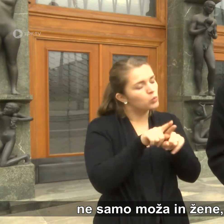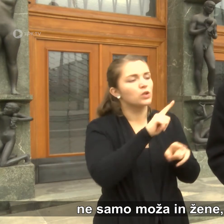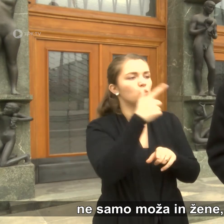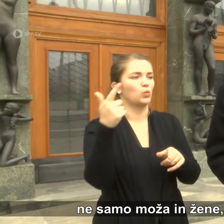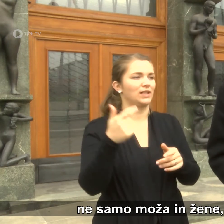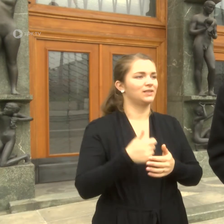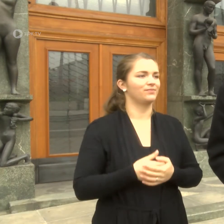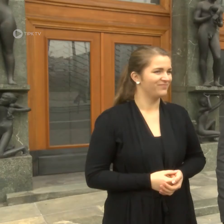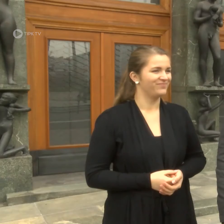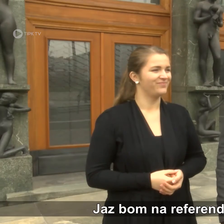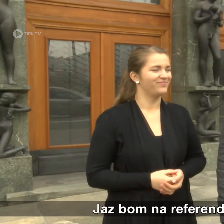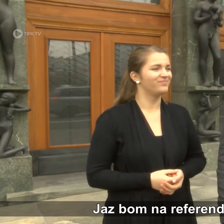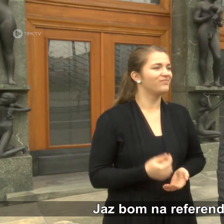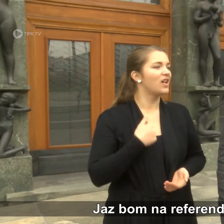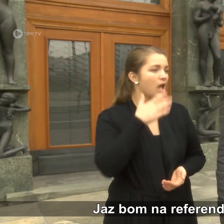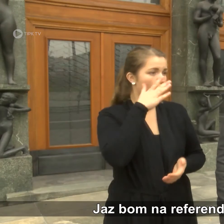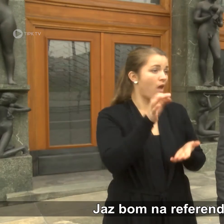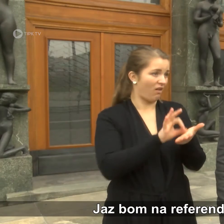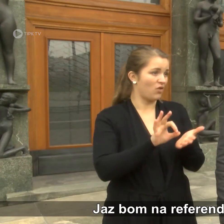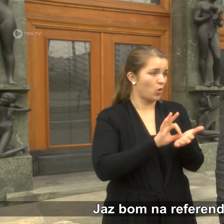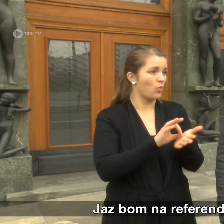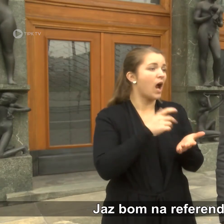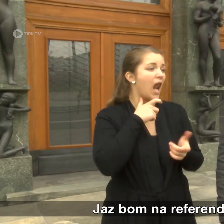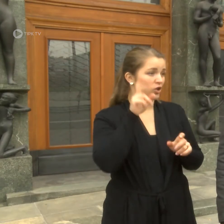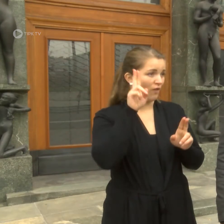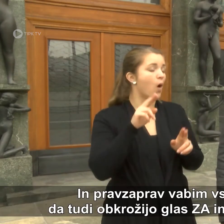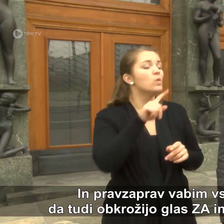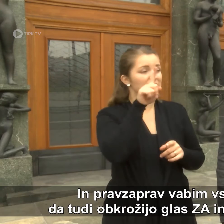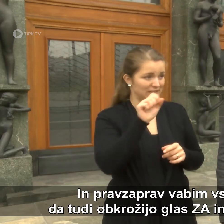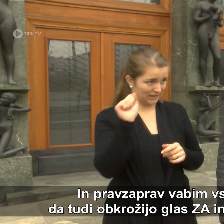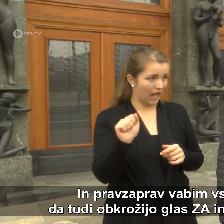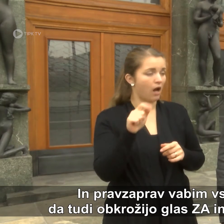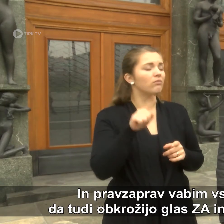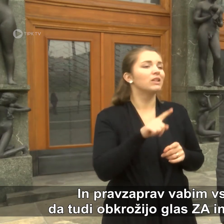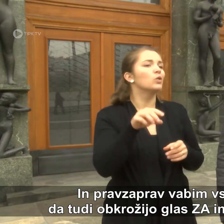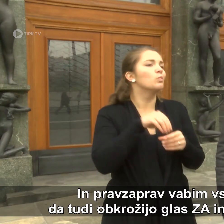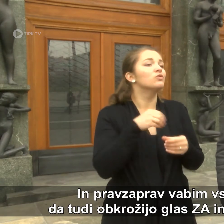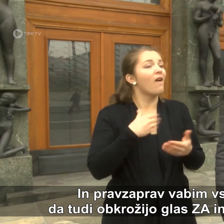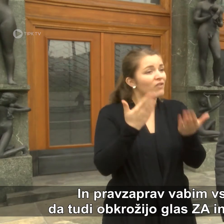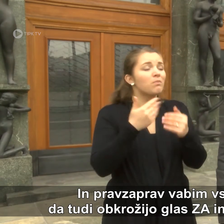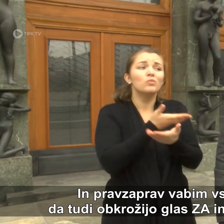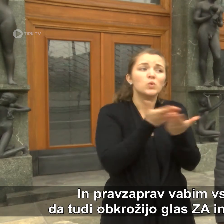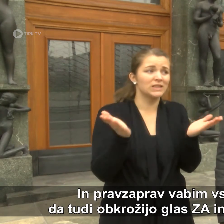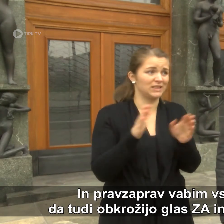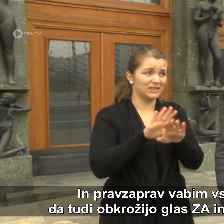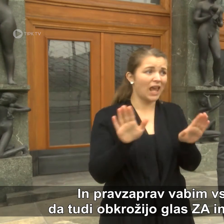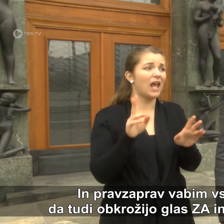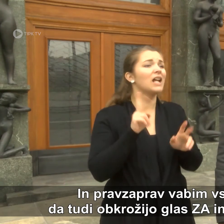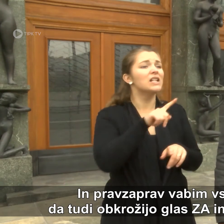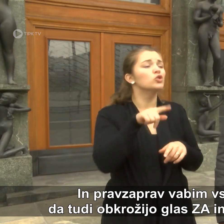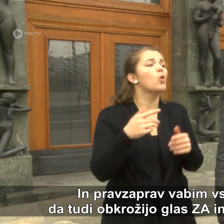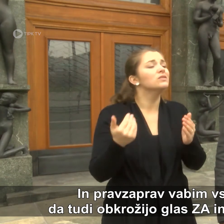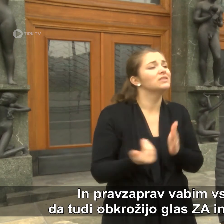Jaz bom na referendumu glasoval za. In pravzaprav vabim vse, ki so za ljubezen, da